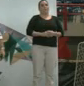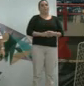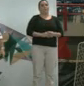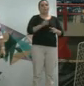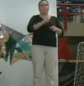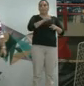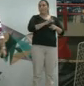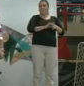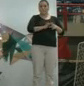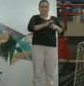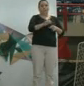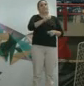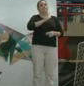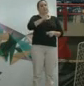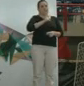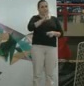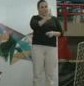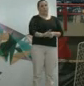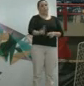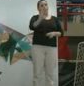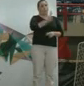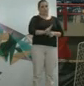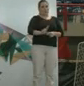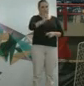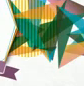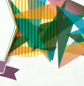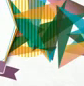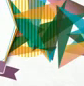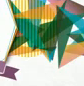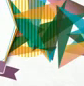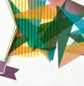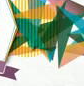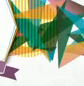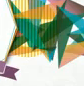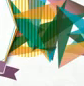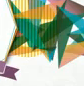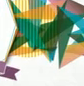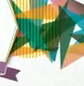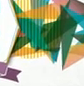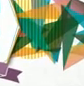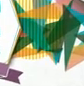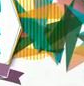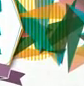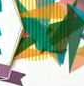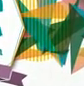física, vocês também vão usar muito esse exemplo.